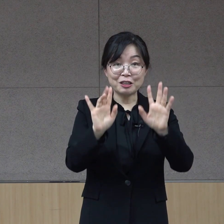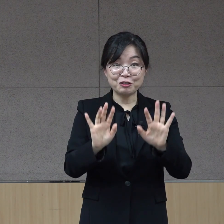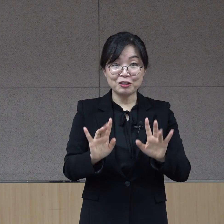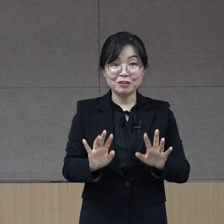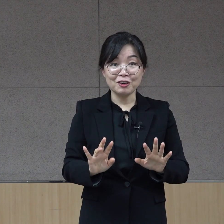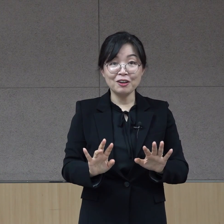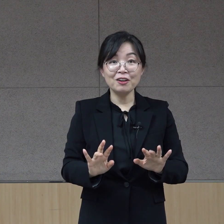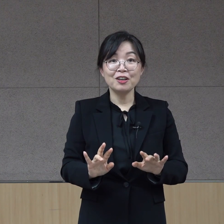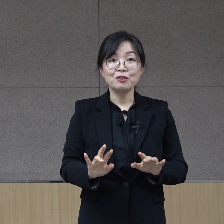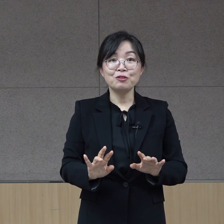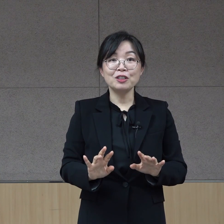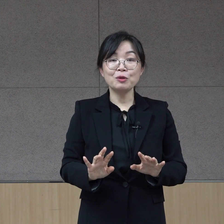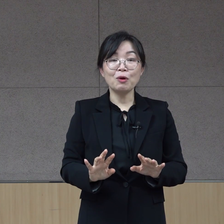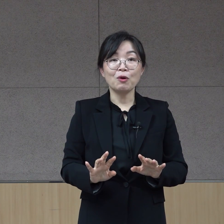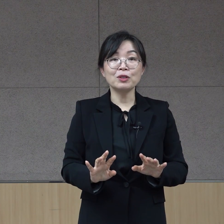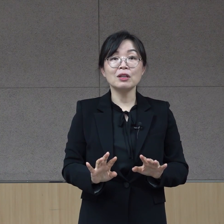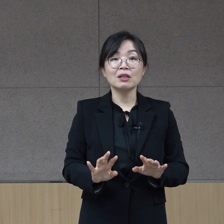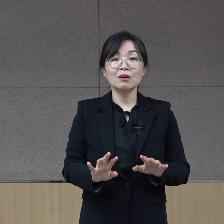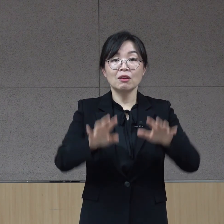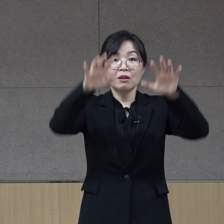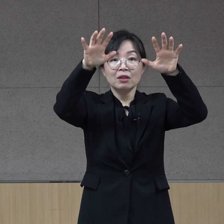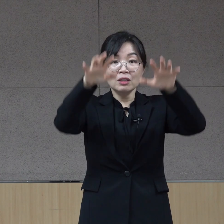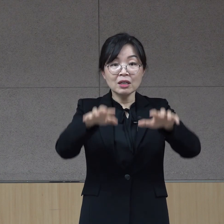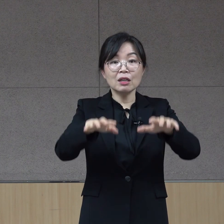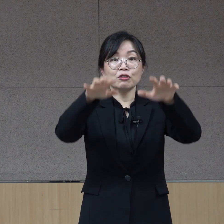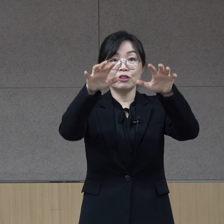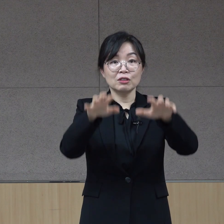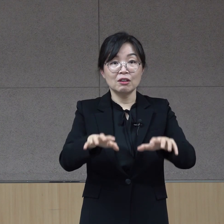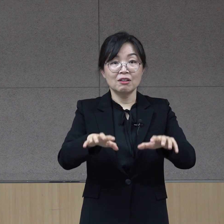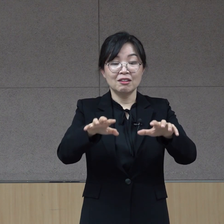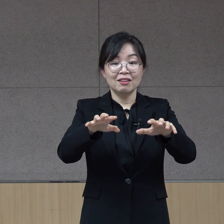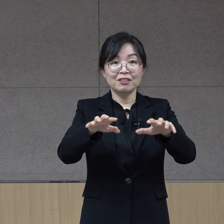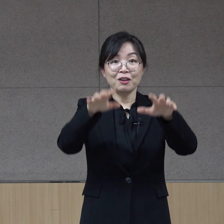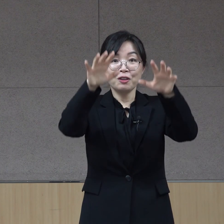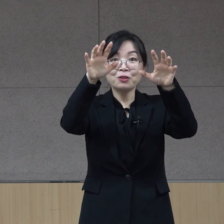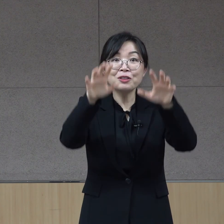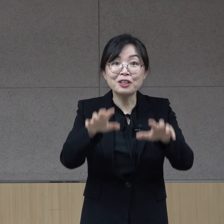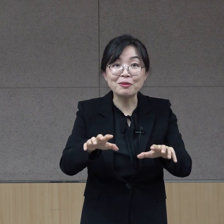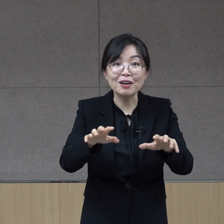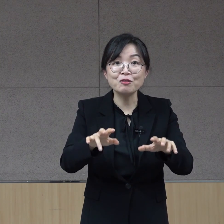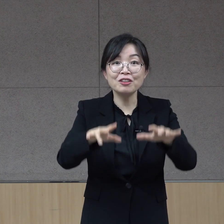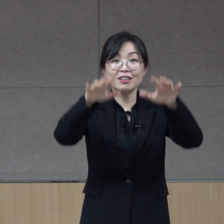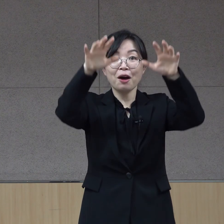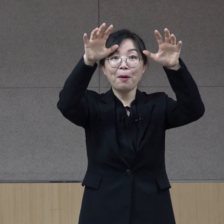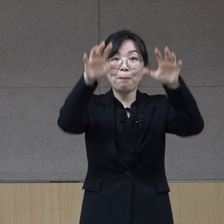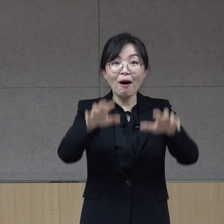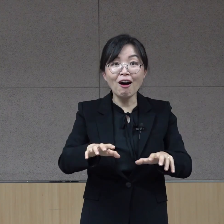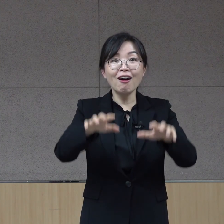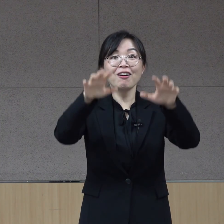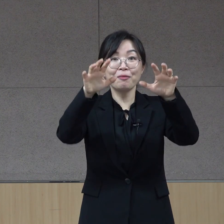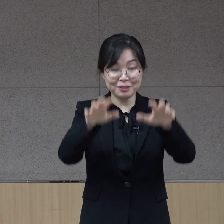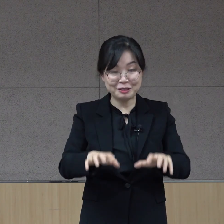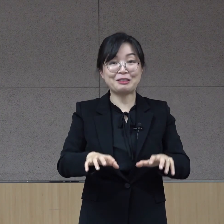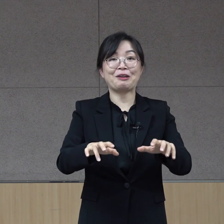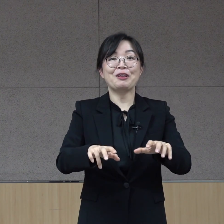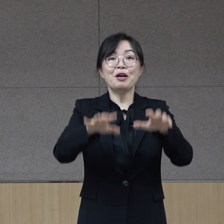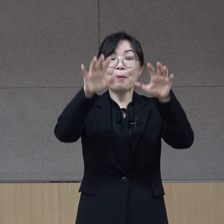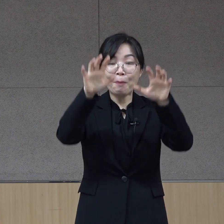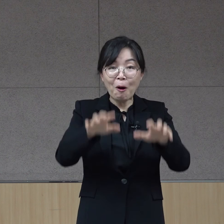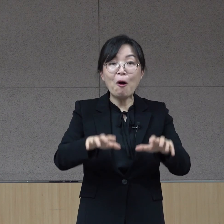수도 있고요. 눈이 또 어떻게 내릴까요? 이렇게 내릴 수도 있어요. 어떤 느낌인가요? 눈이 그냥 펑, 그렇죠.